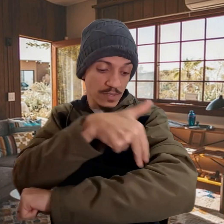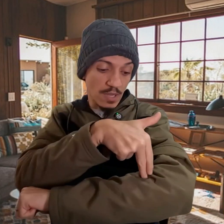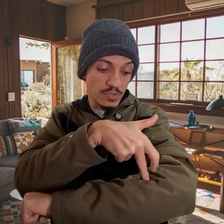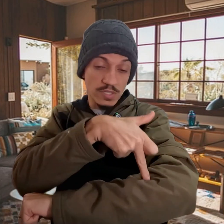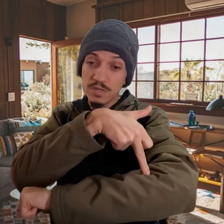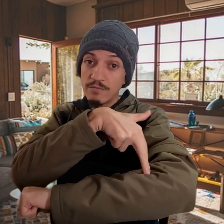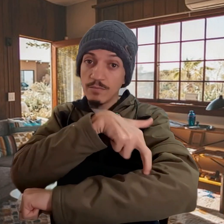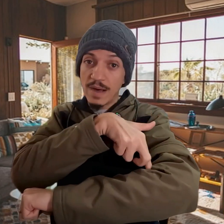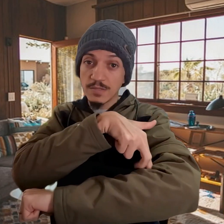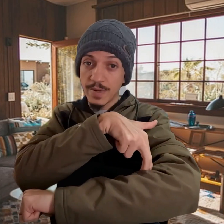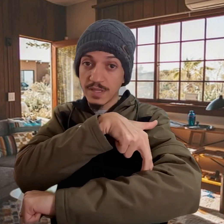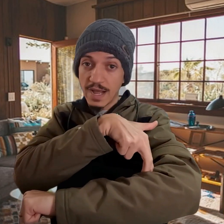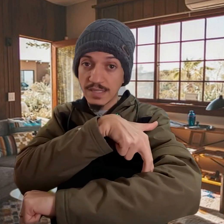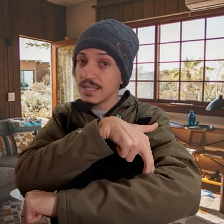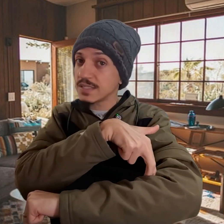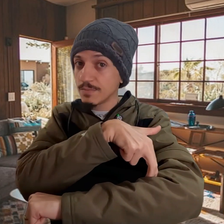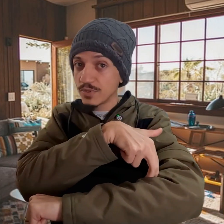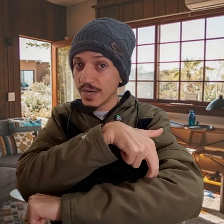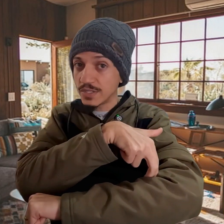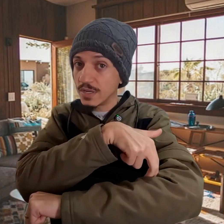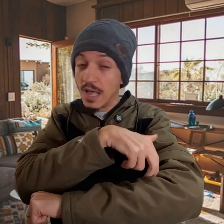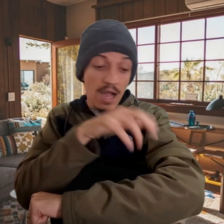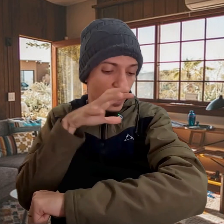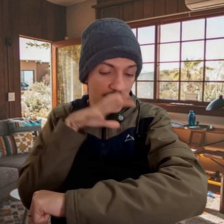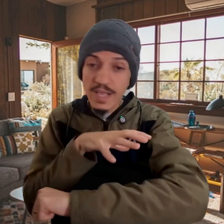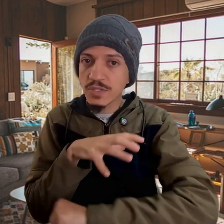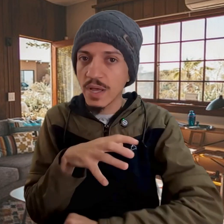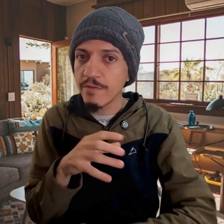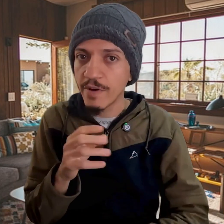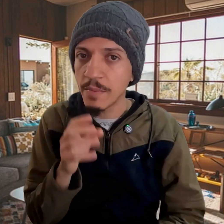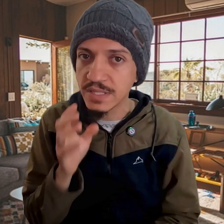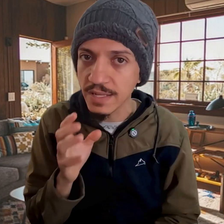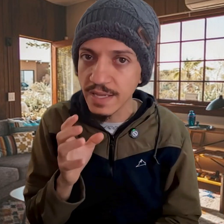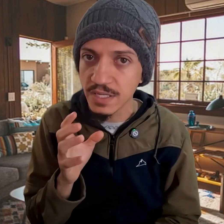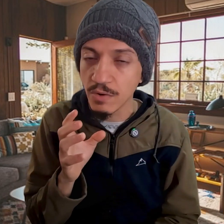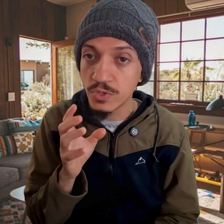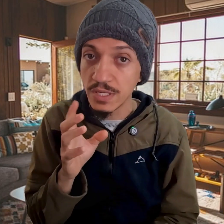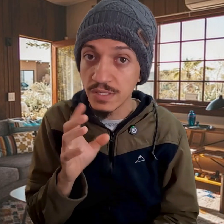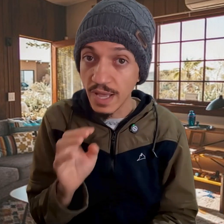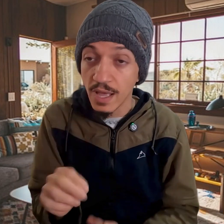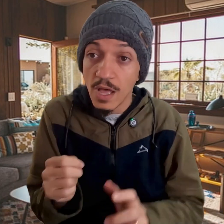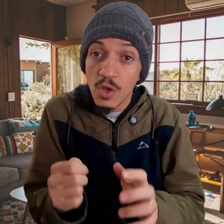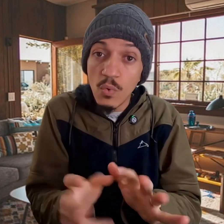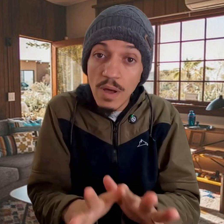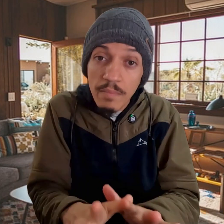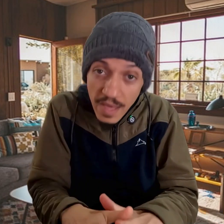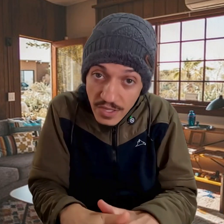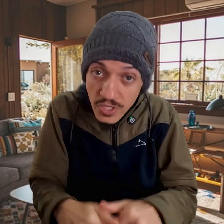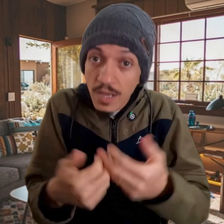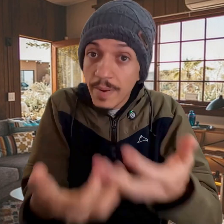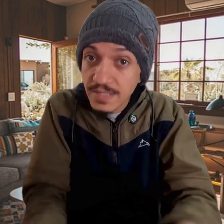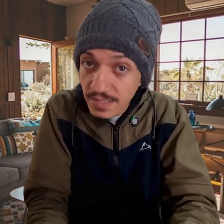situações eu dava um passo para trás e assim por diante. Agora, isso aí foi uma estratégia que eu utilizei num ambiente